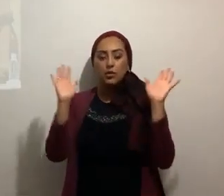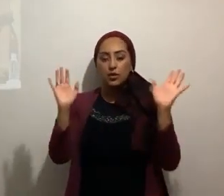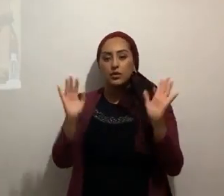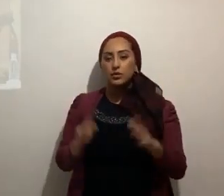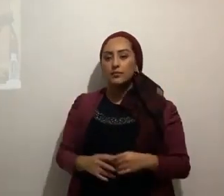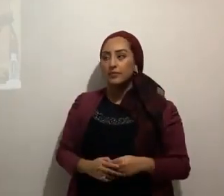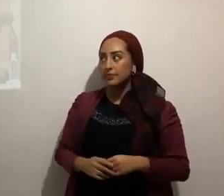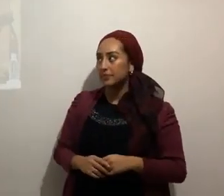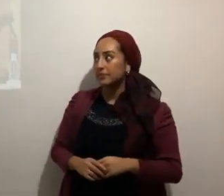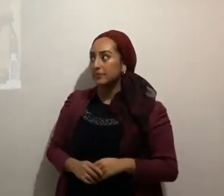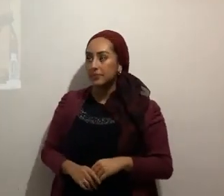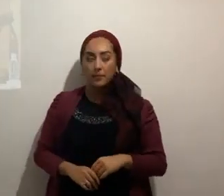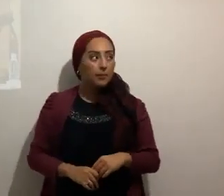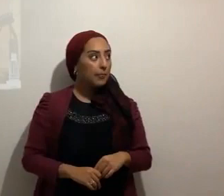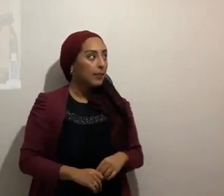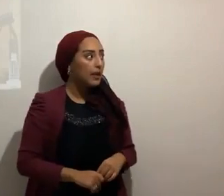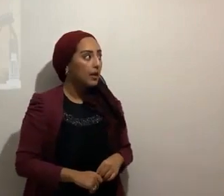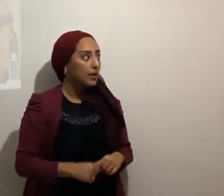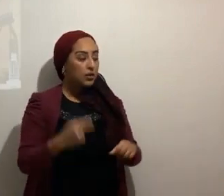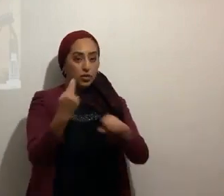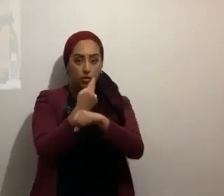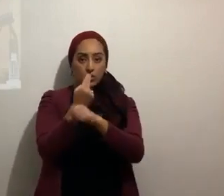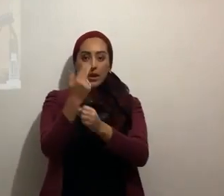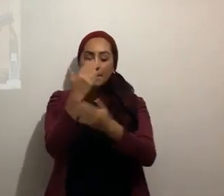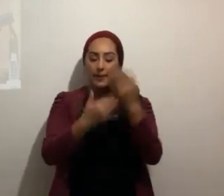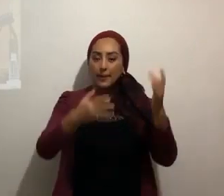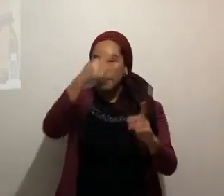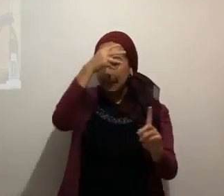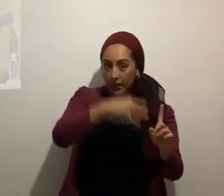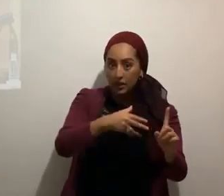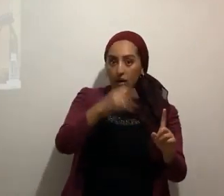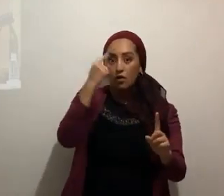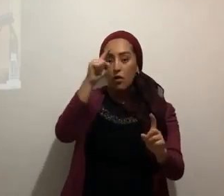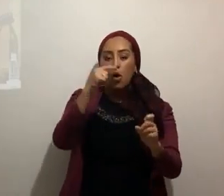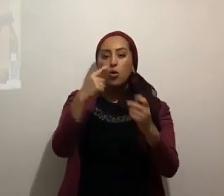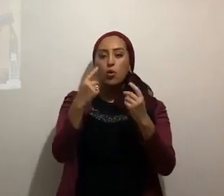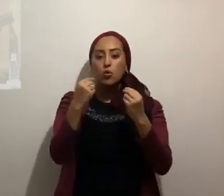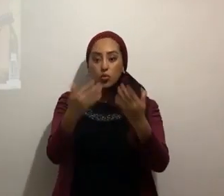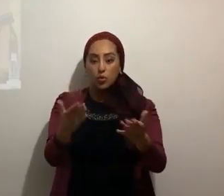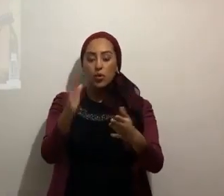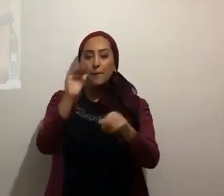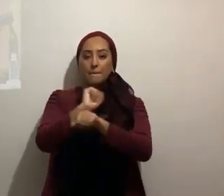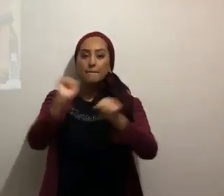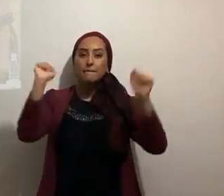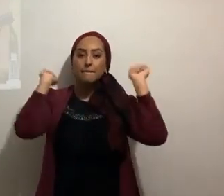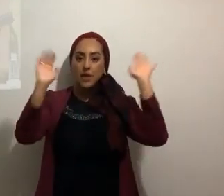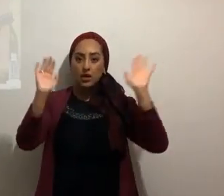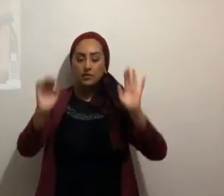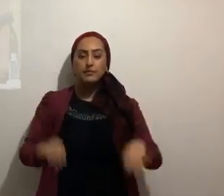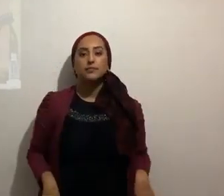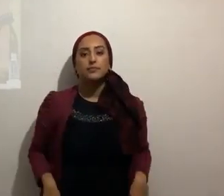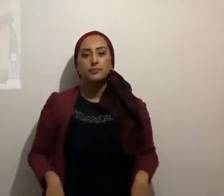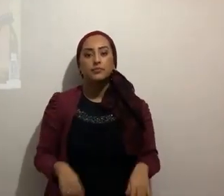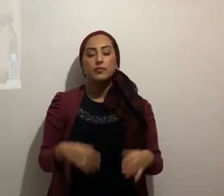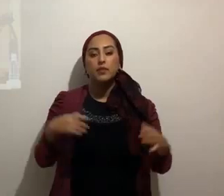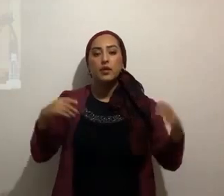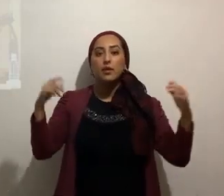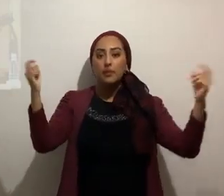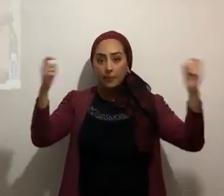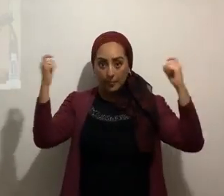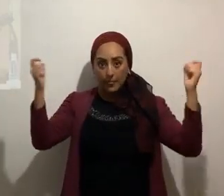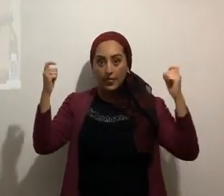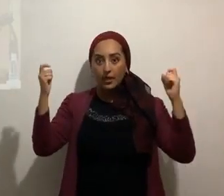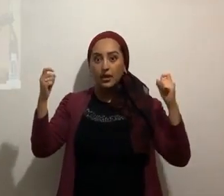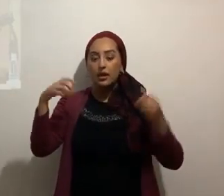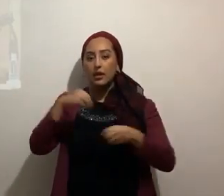hace Yahshua, pero utiliza a cierto varón para hacer sus milagros. Se glorifica